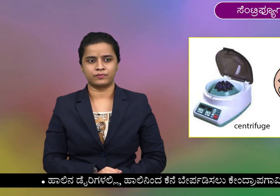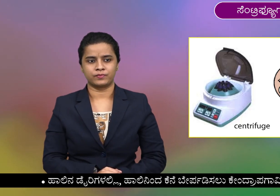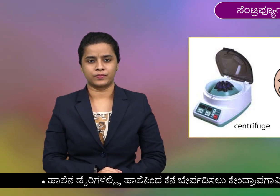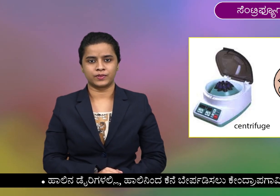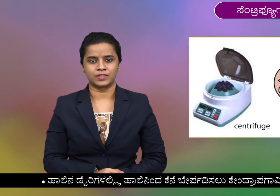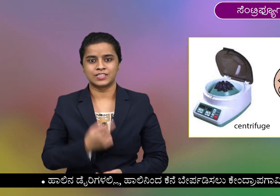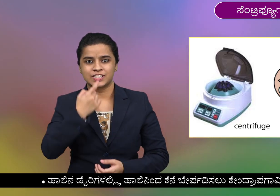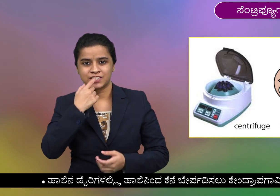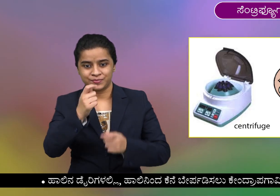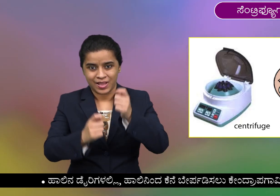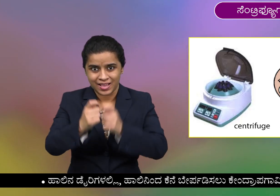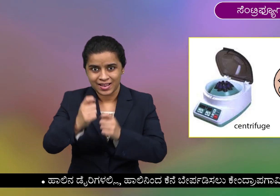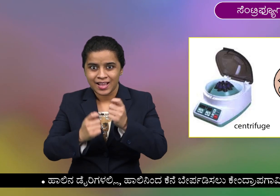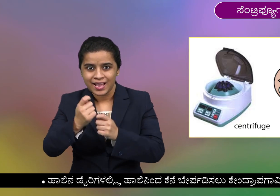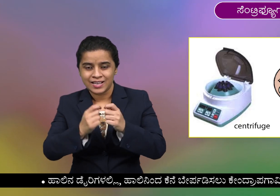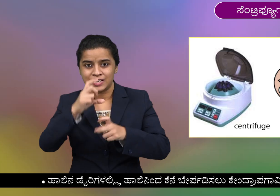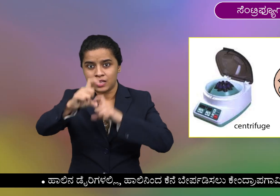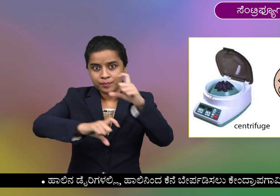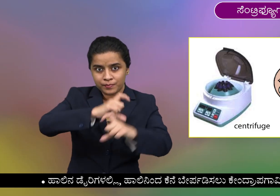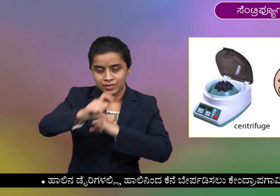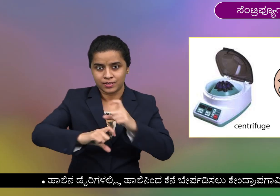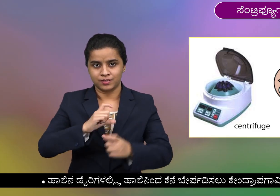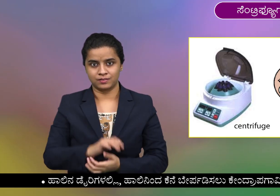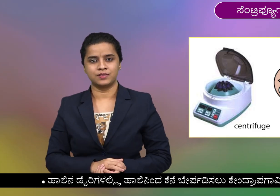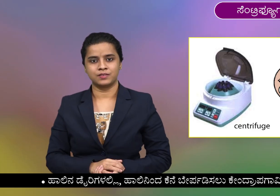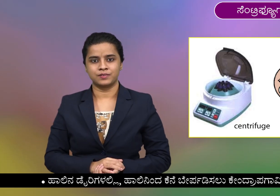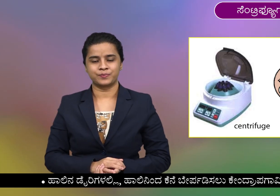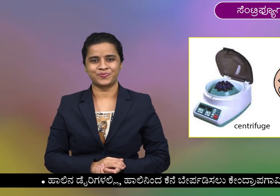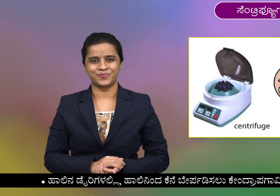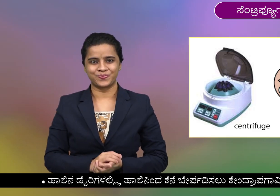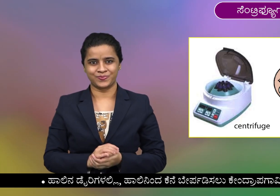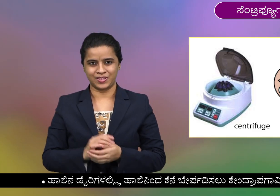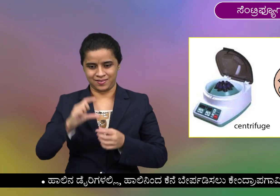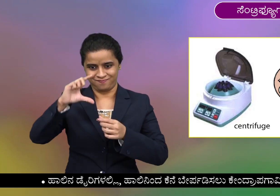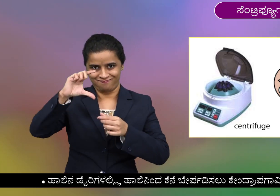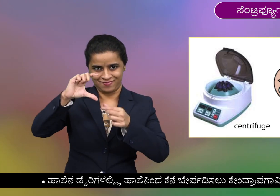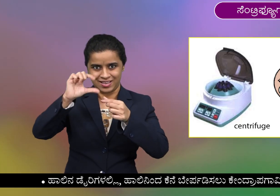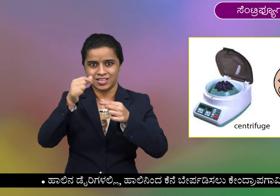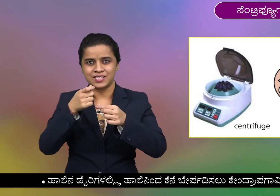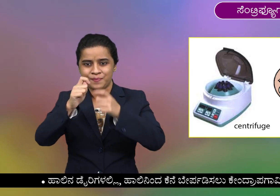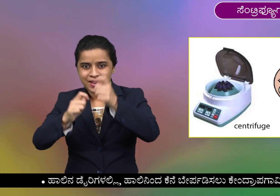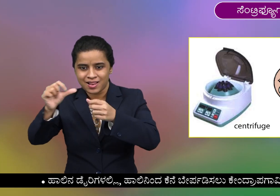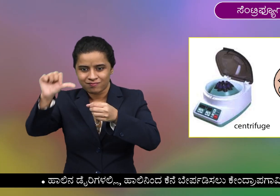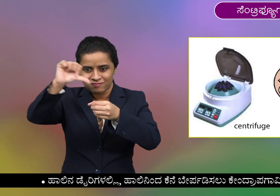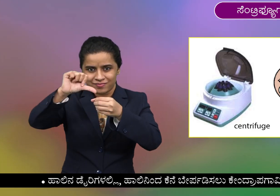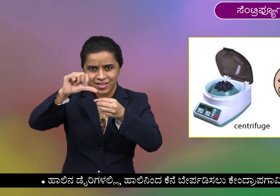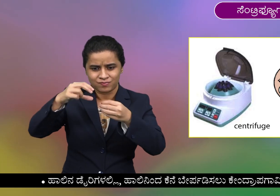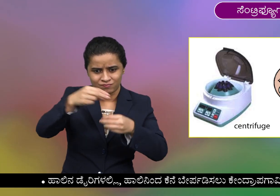ಹಾಲಿನ ಡೈರಿಗಳಲ್ಲಿ ಹಾಲಿನಿಂದ ಕೆನೆ ಬೇರ್ಪಡಿಸಲು ಕೇಂದ್ರಾಪಗಾಮಿಯನ್ನು ಬಳಸಲಾಗುತ್ತದೆ.